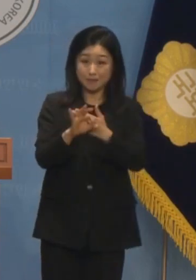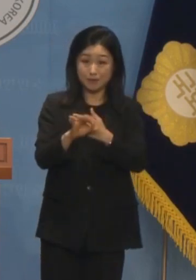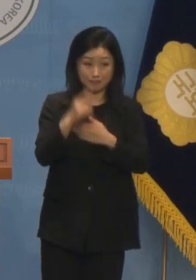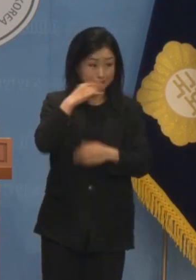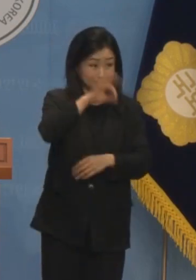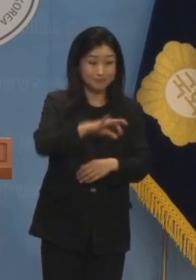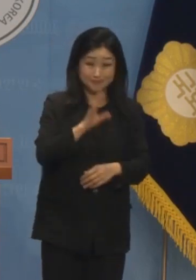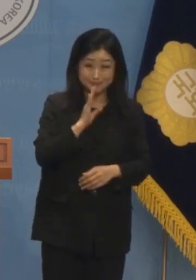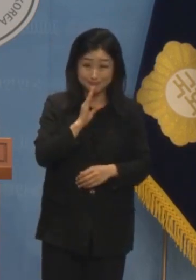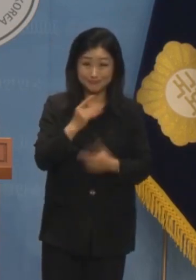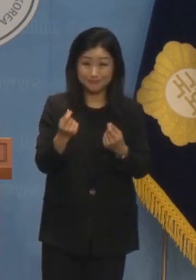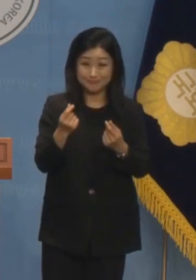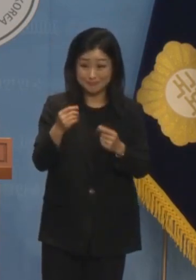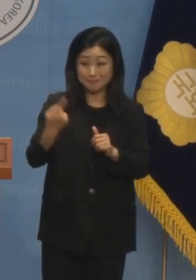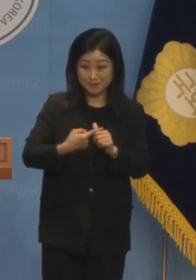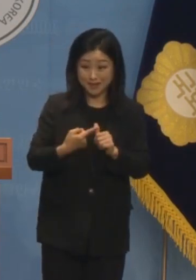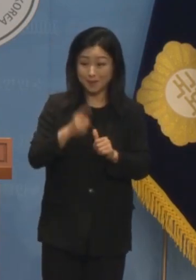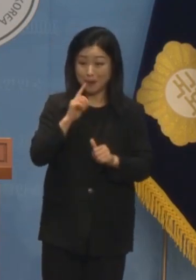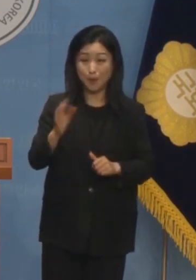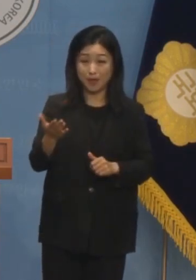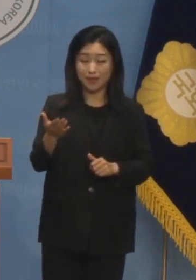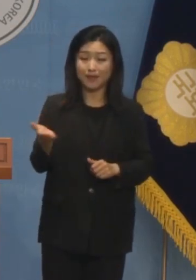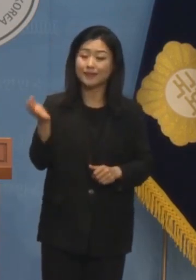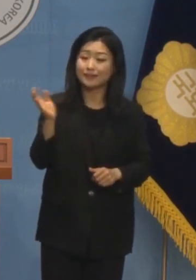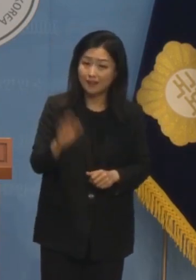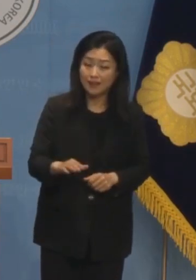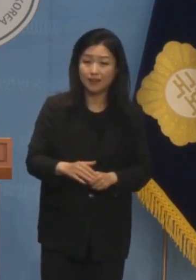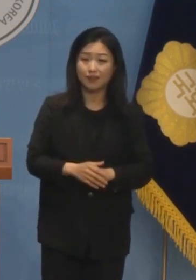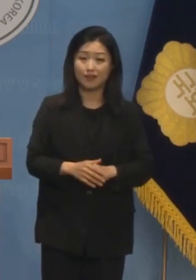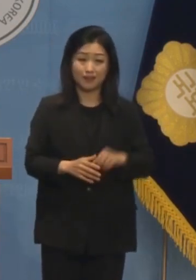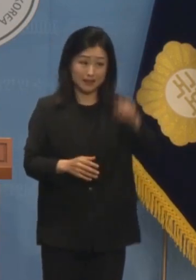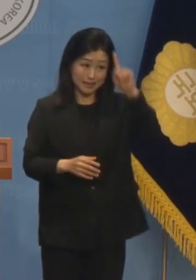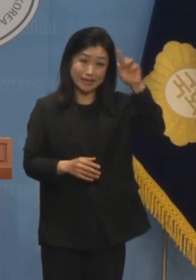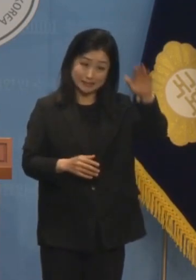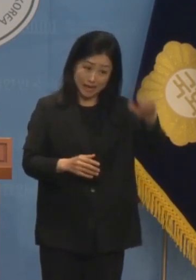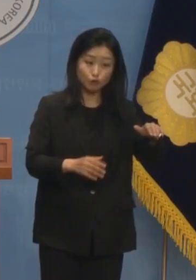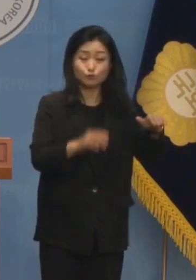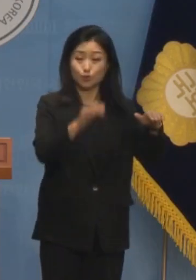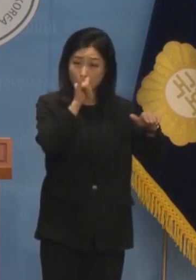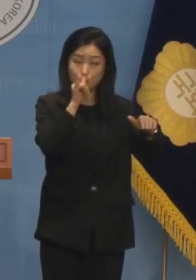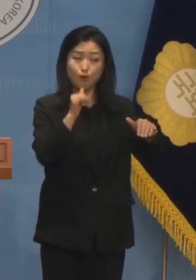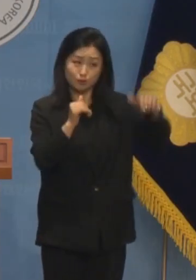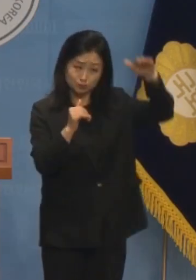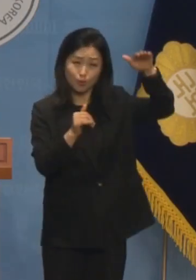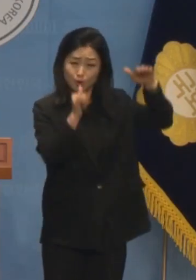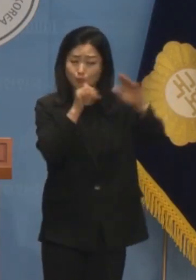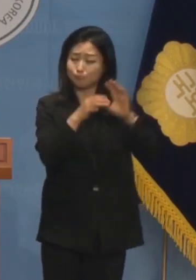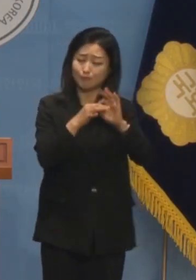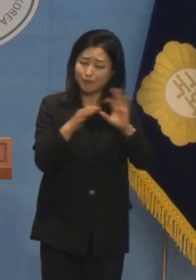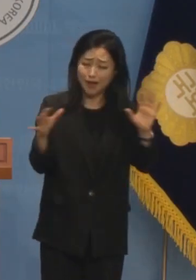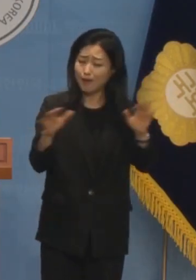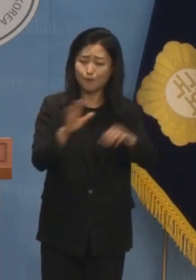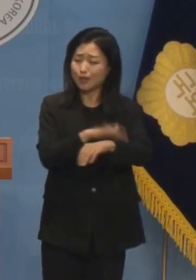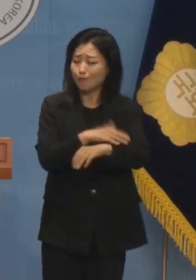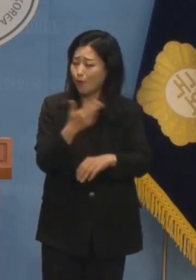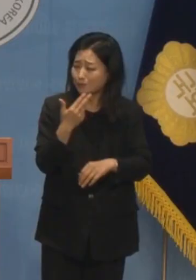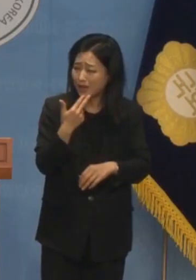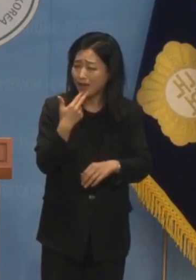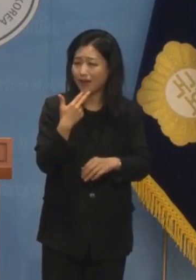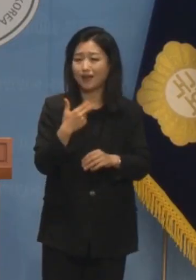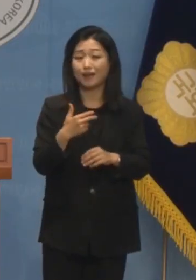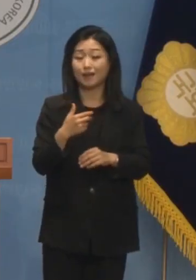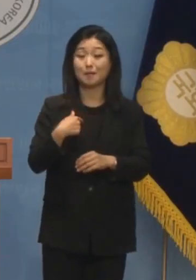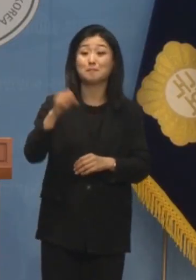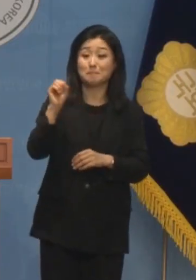비하라고 비판을 받아도 할 말이 없습니다. 오히려 키가 작을 수도 있고 클 수도 있다. 그게 무슨 잘못이냐 이렇게